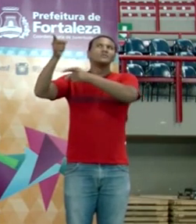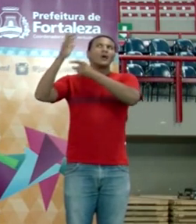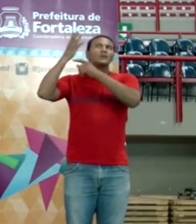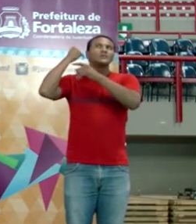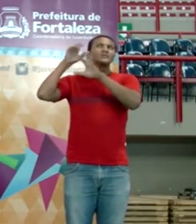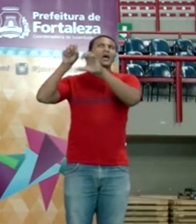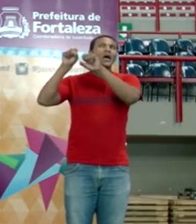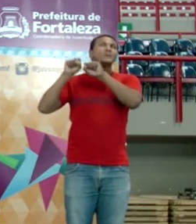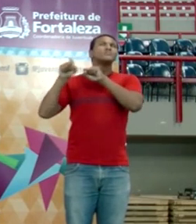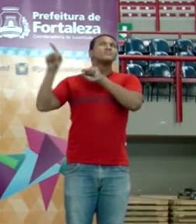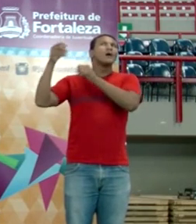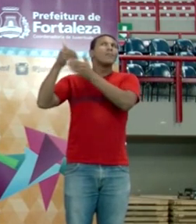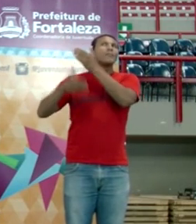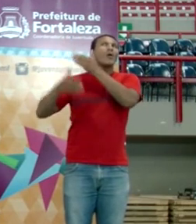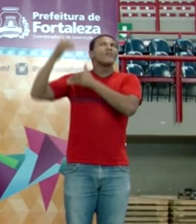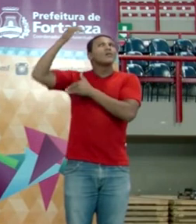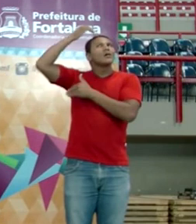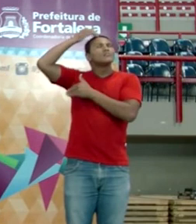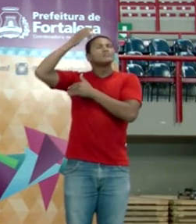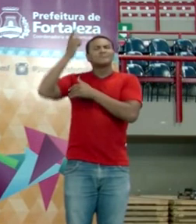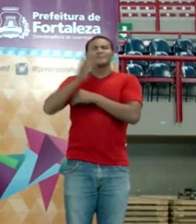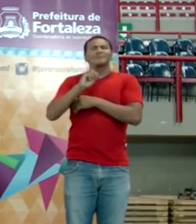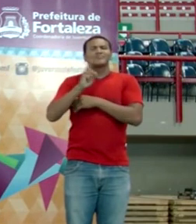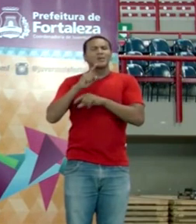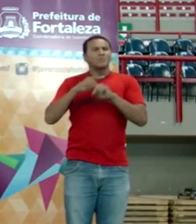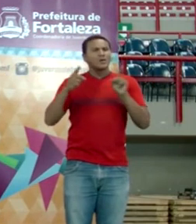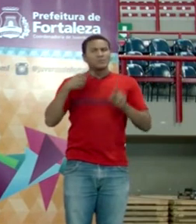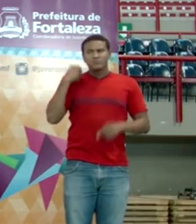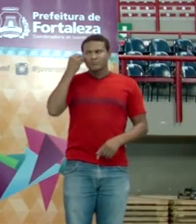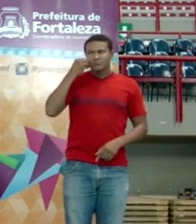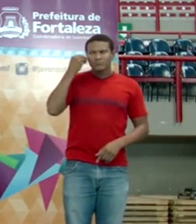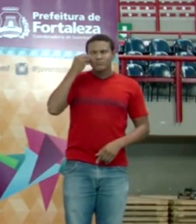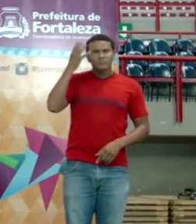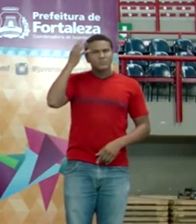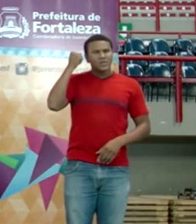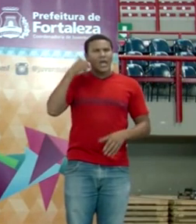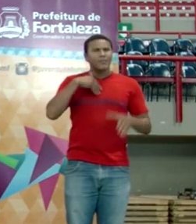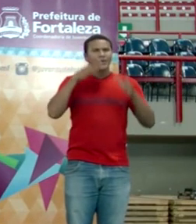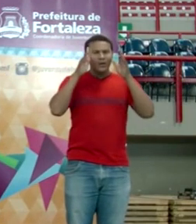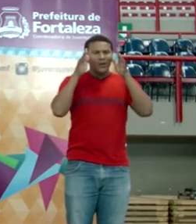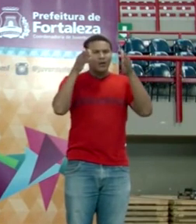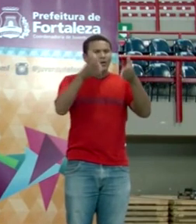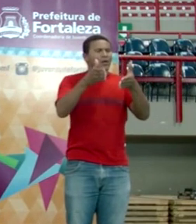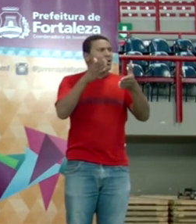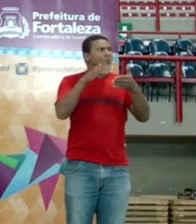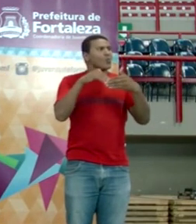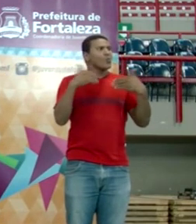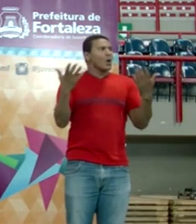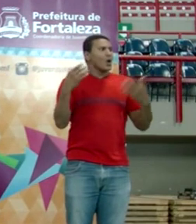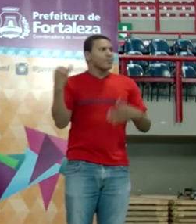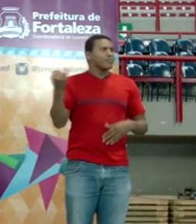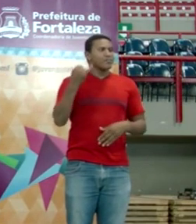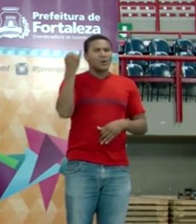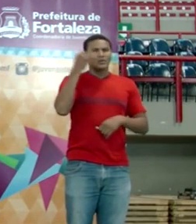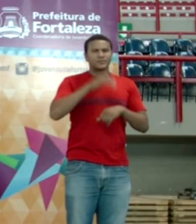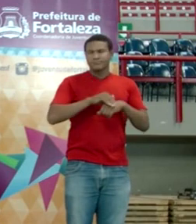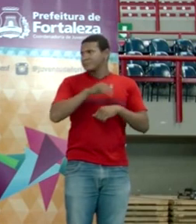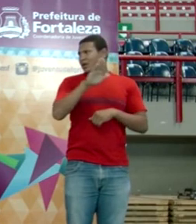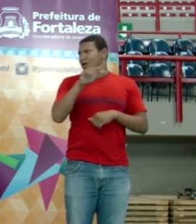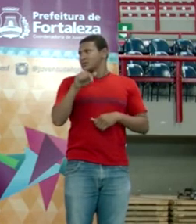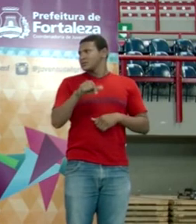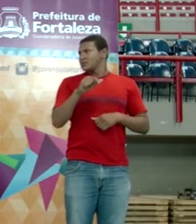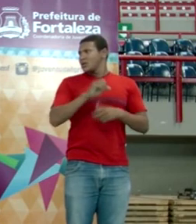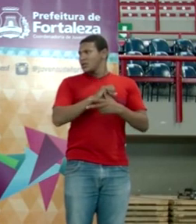TD, ele está voltado para o que há de mais importante e o que há de mais sendo cobrado nas provas do